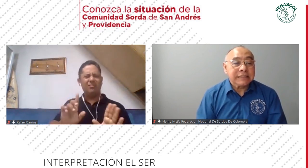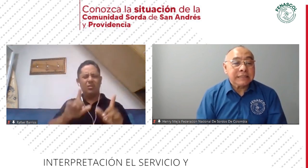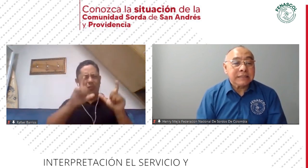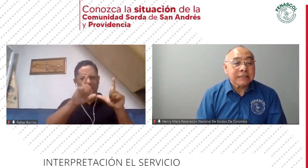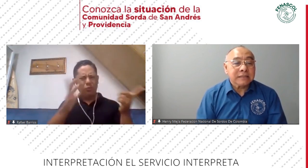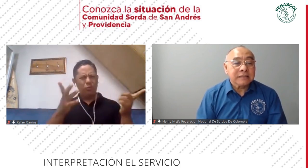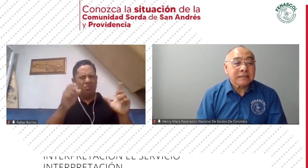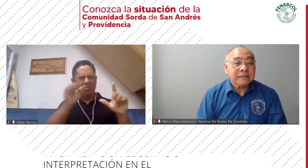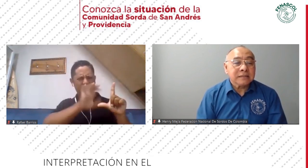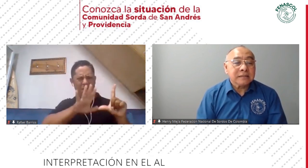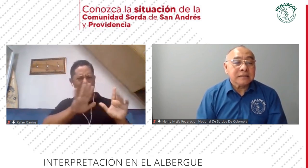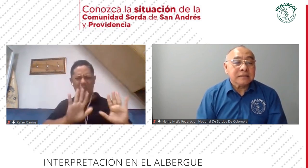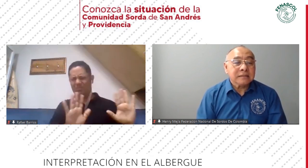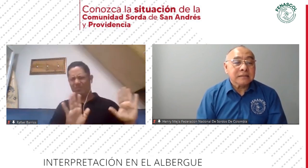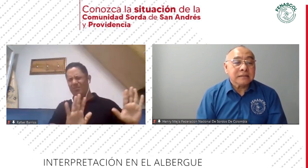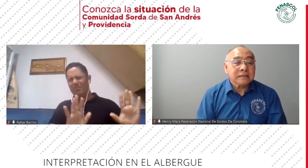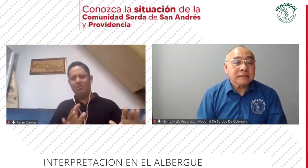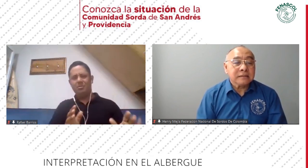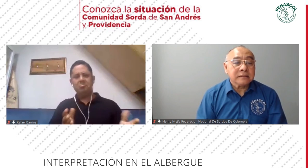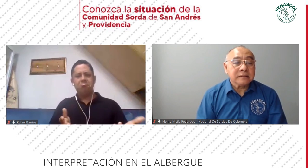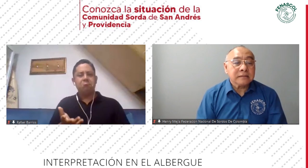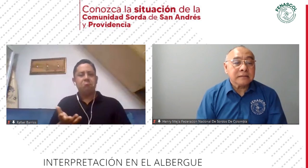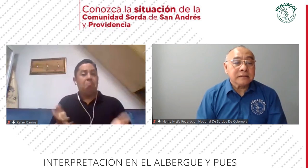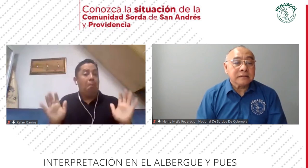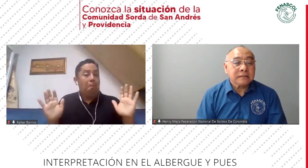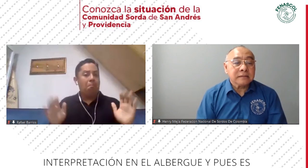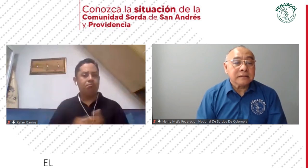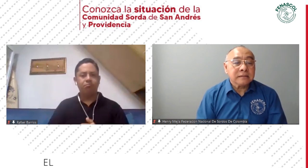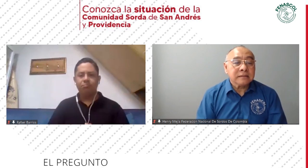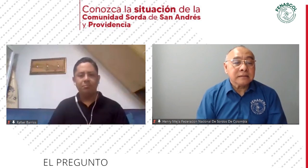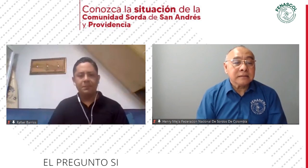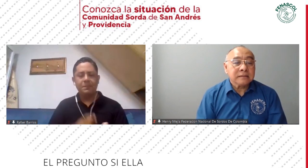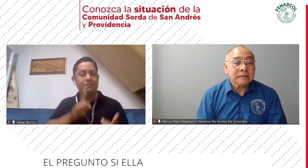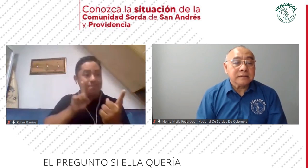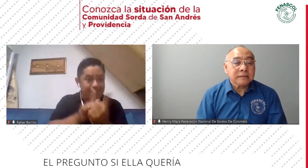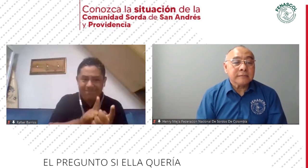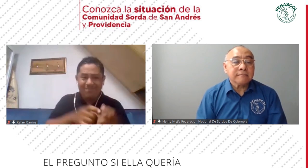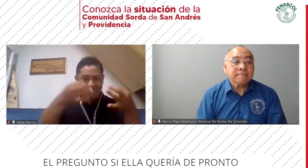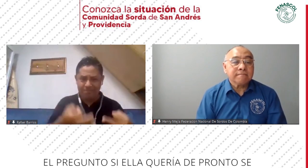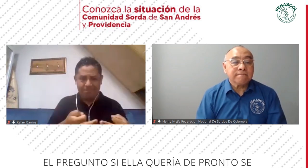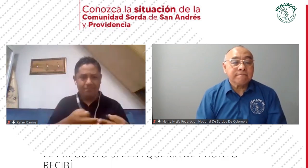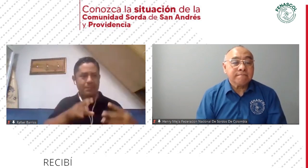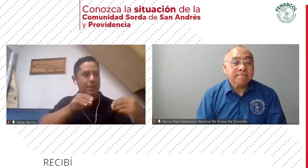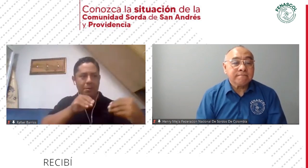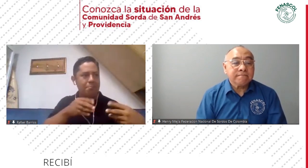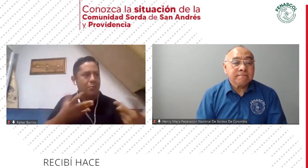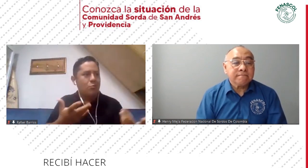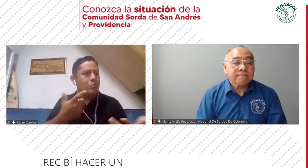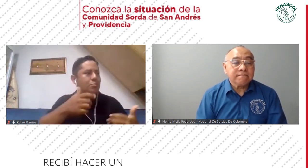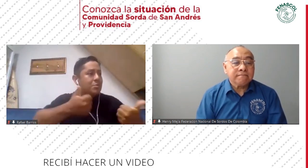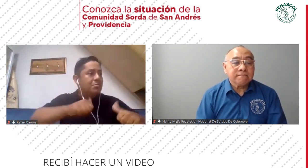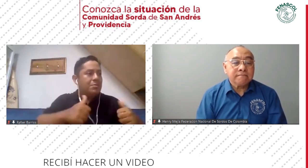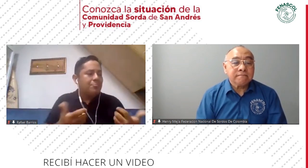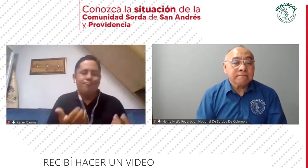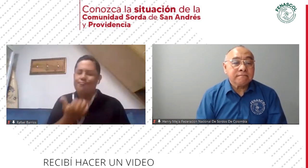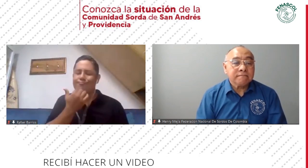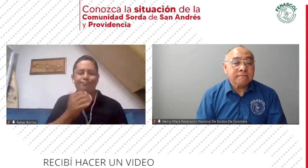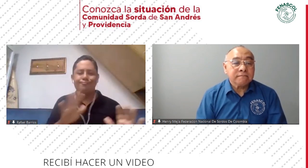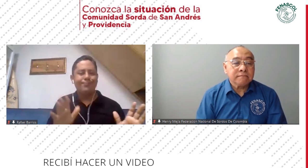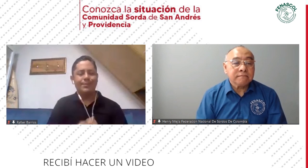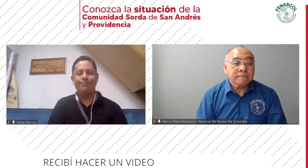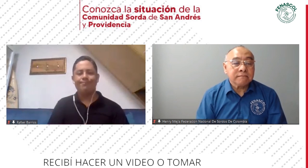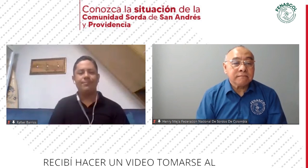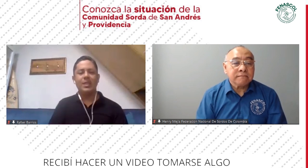servicio de interpretación en el albergue y pues es el pregunto si ella quería de pronto recibir hacer un vídeo o